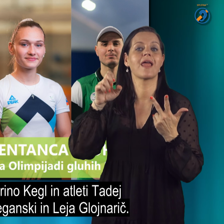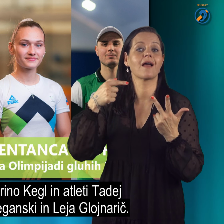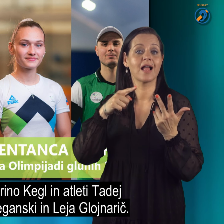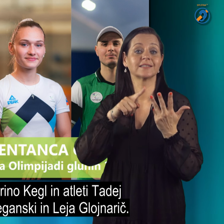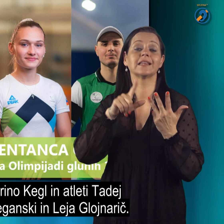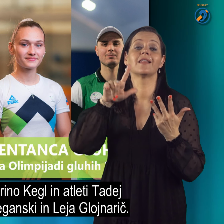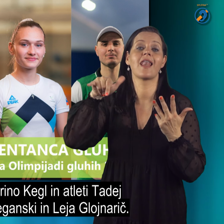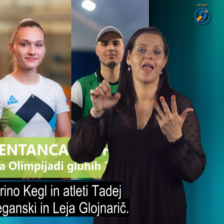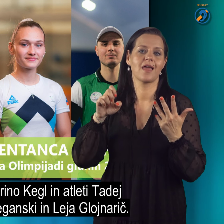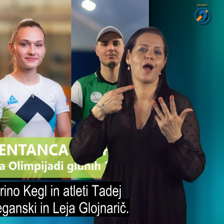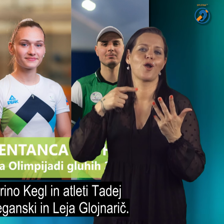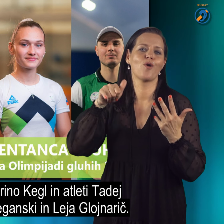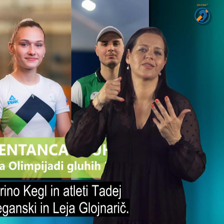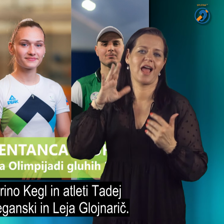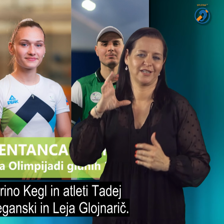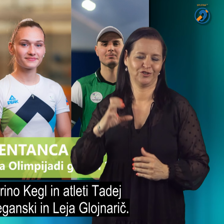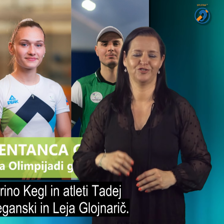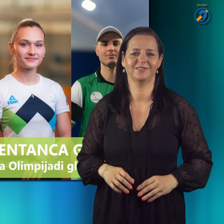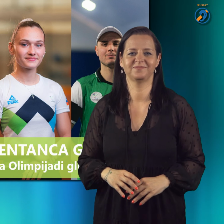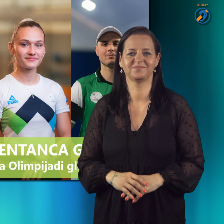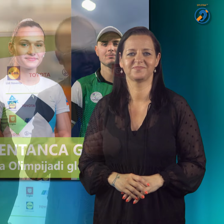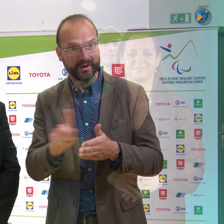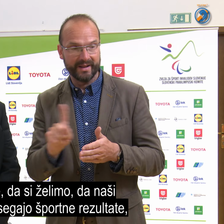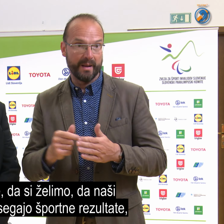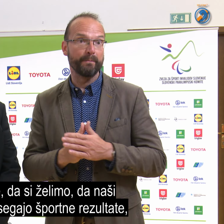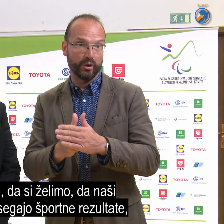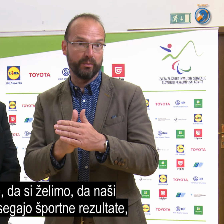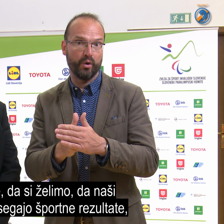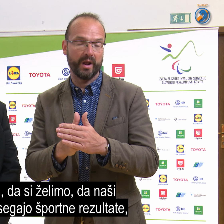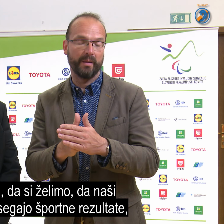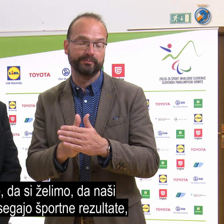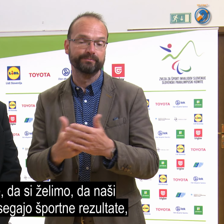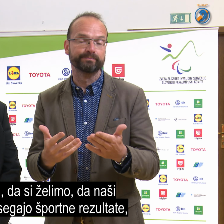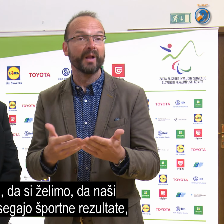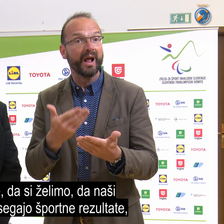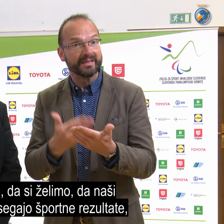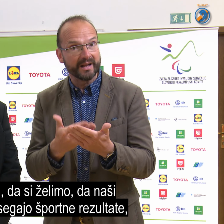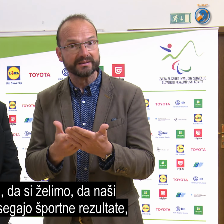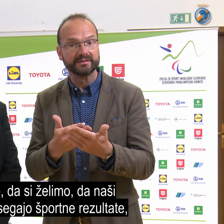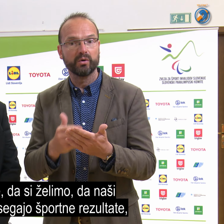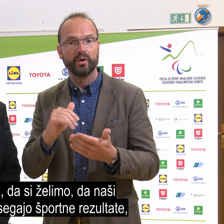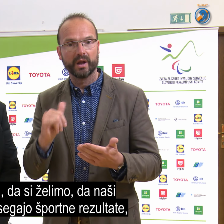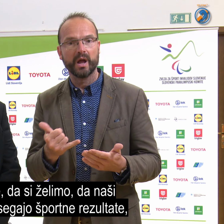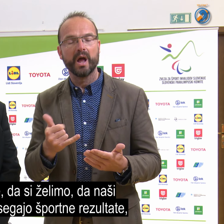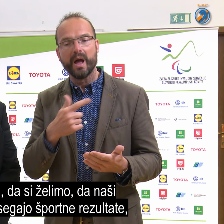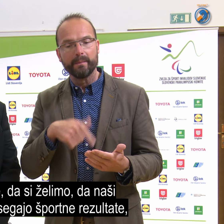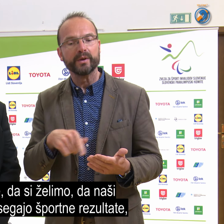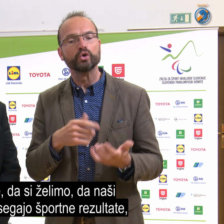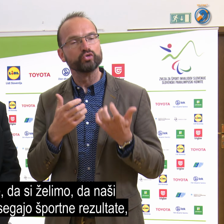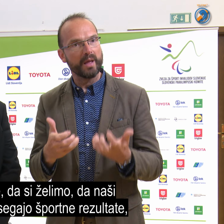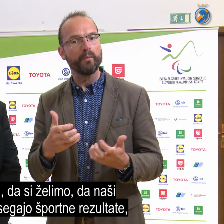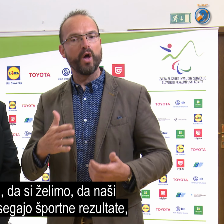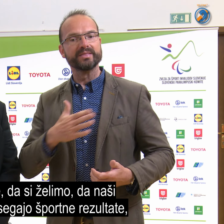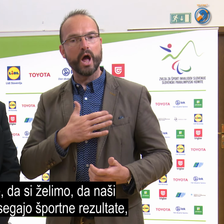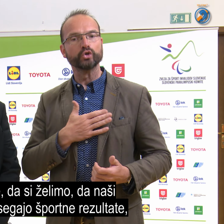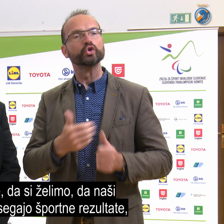Breganski in Leja Glojnarič. Dejstvo je, da mi v bistvu si želimo, da naši